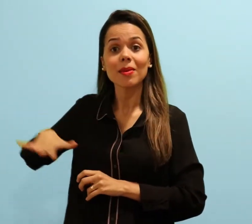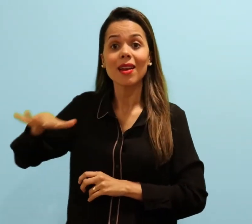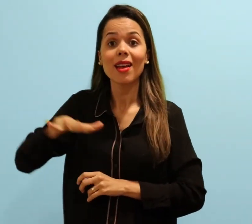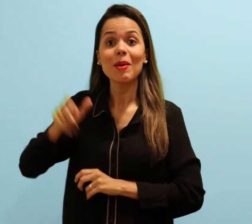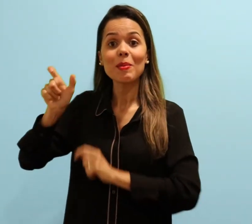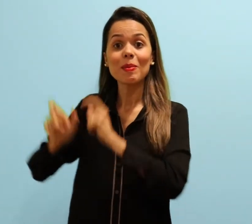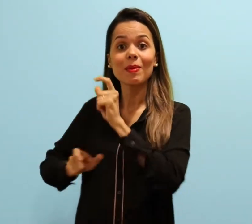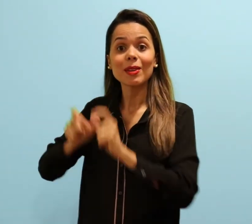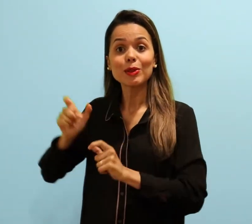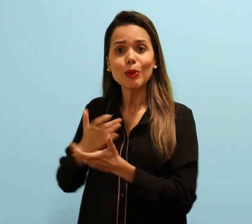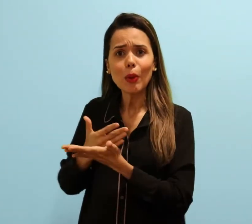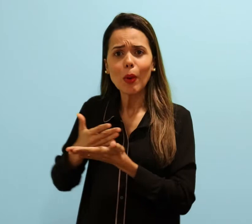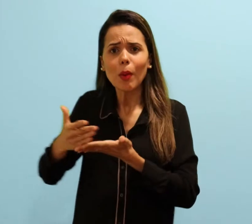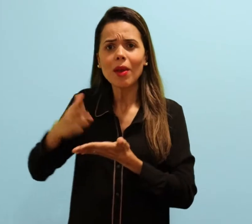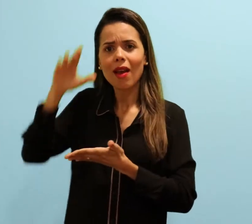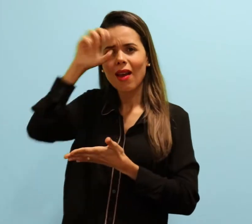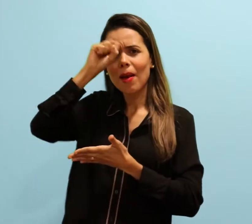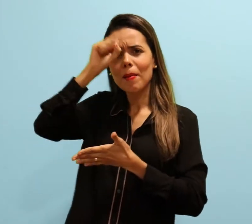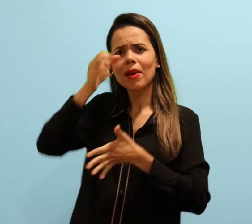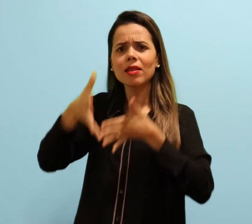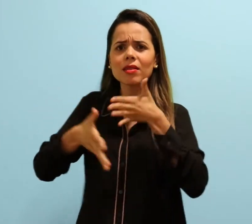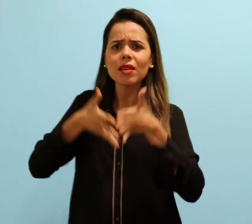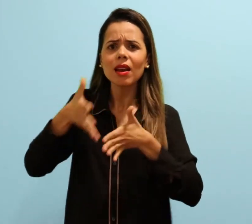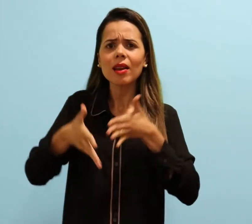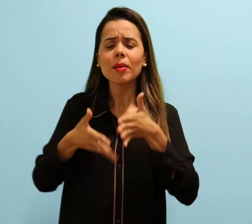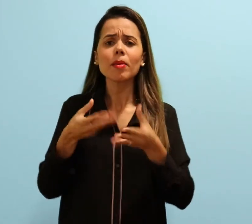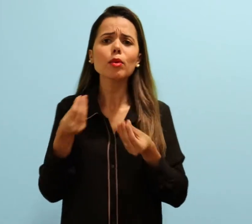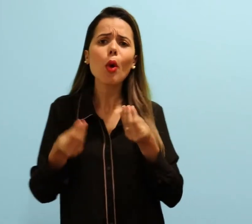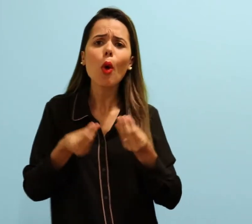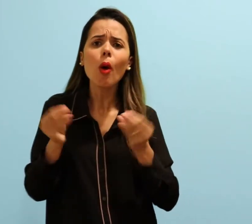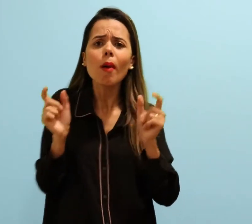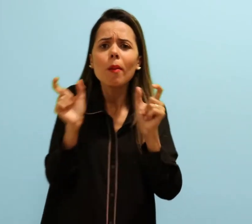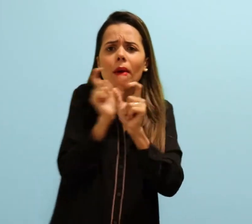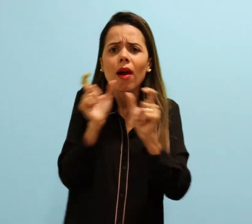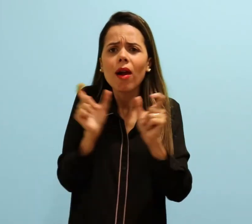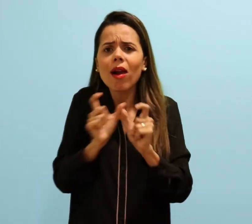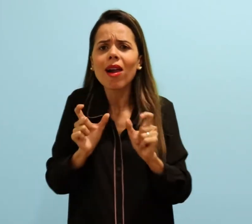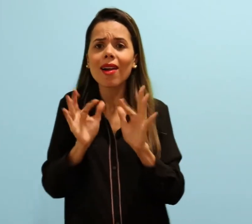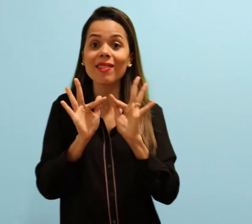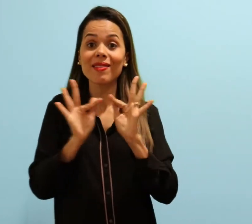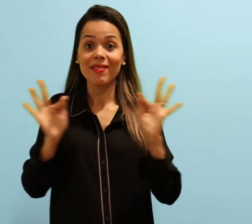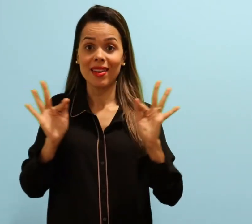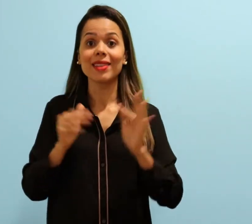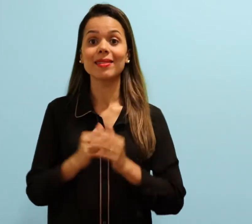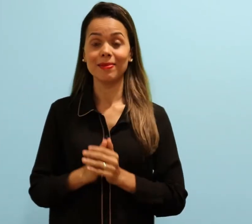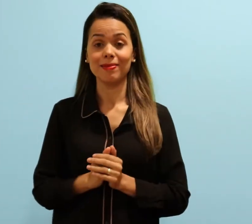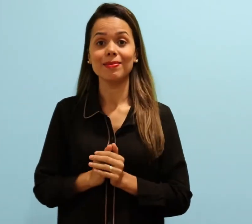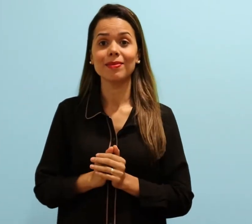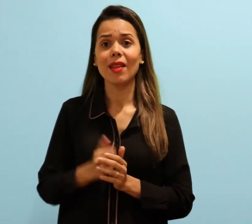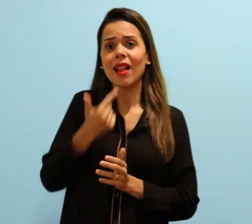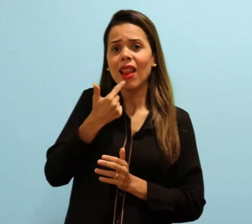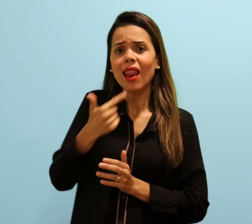interesse, principalmente entre as pessoas que estão iniciando o seu aprendizado nas línguas de sinais. Como